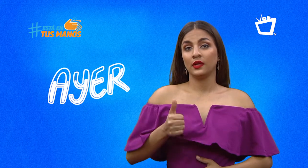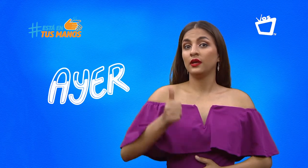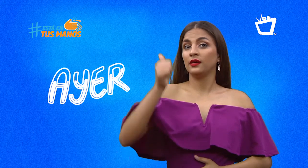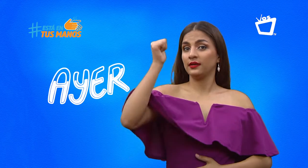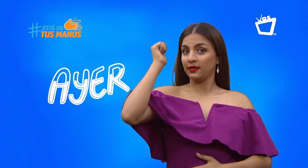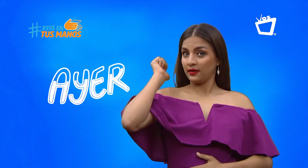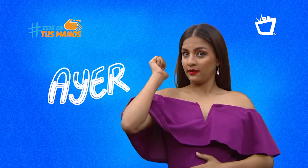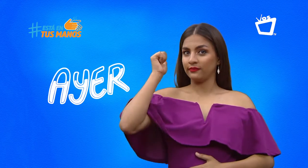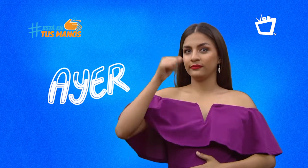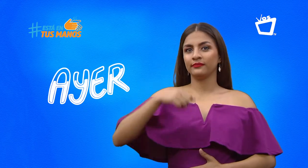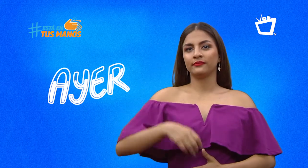ayer